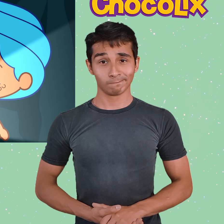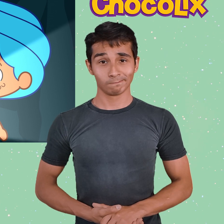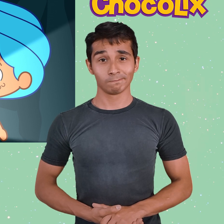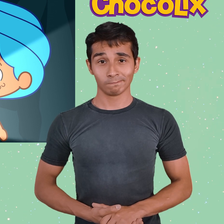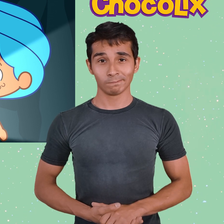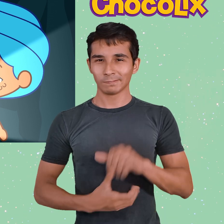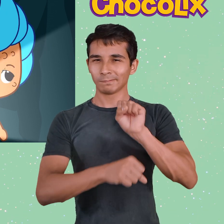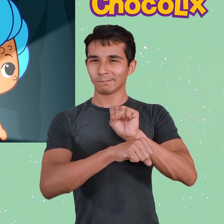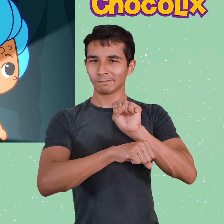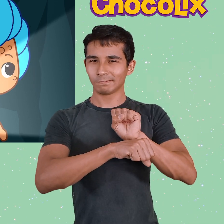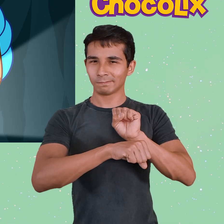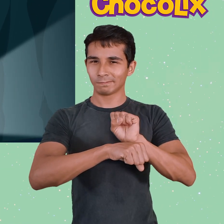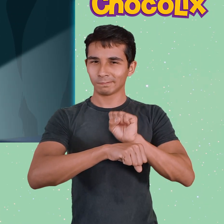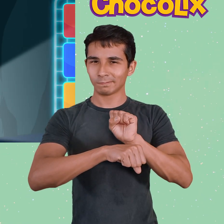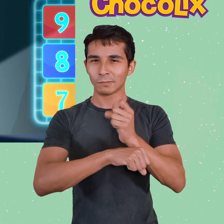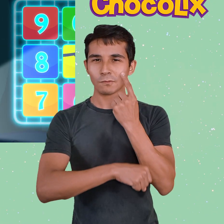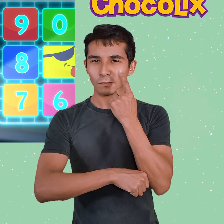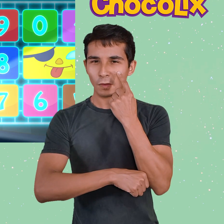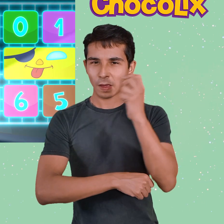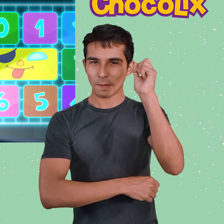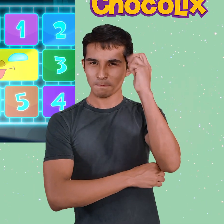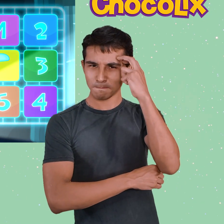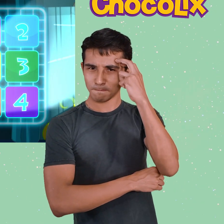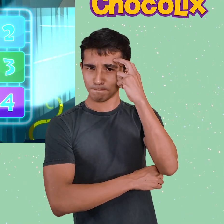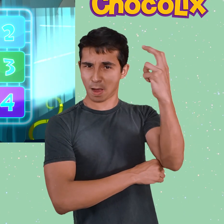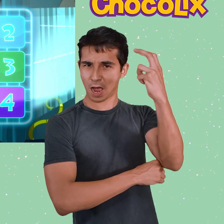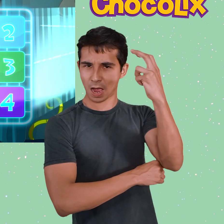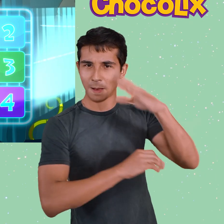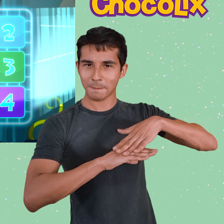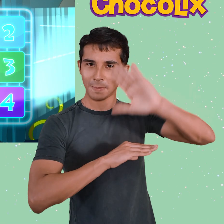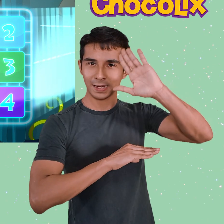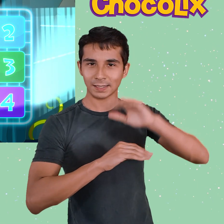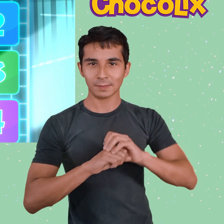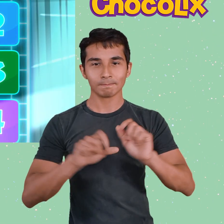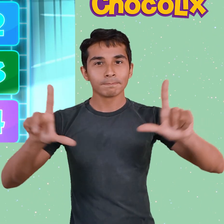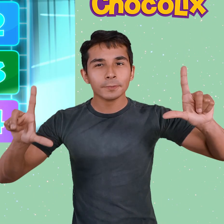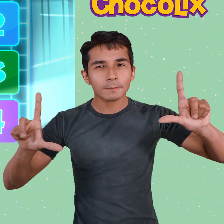Deixa comigo. Vamos ver quem é mais genial, Barba Choco.